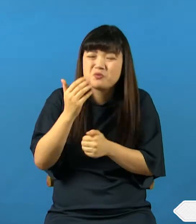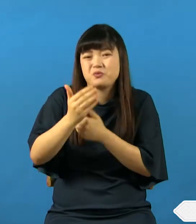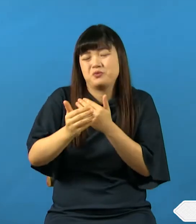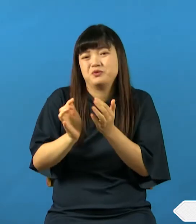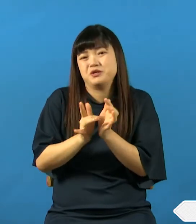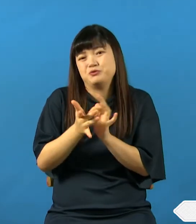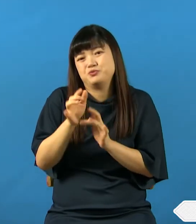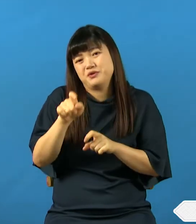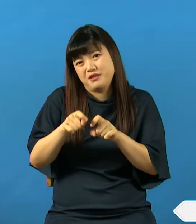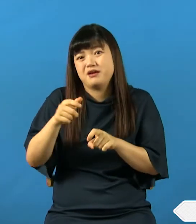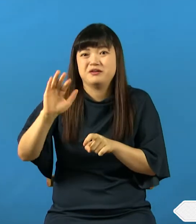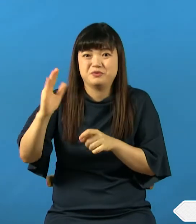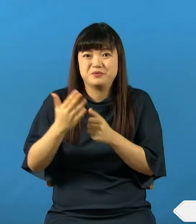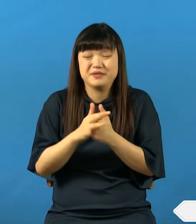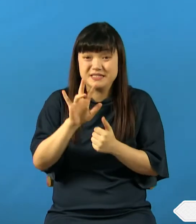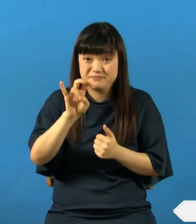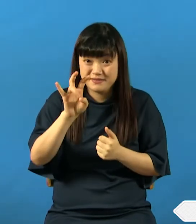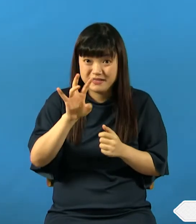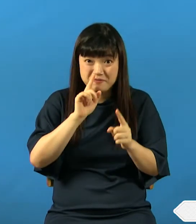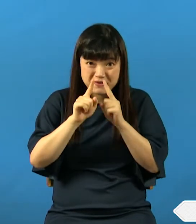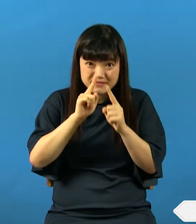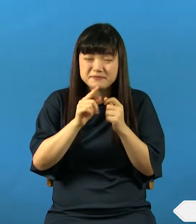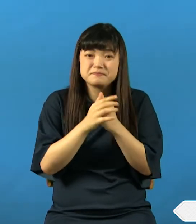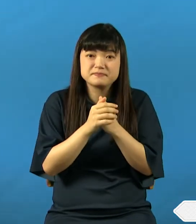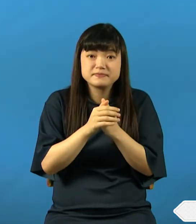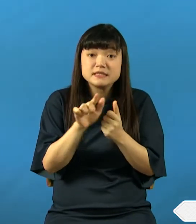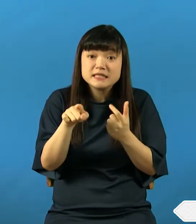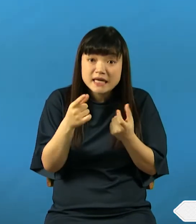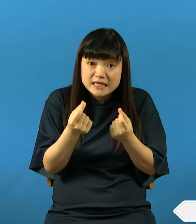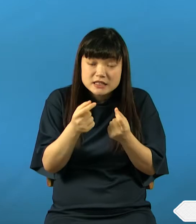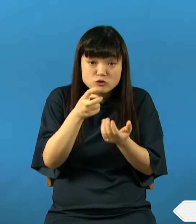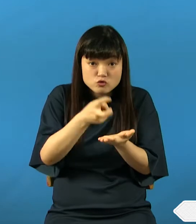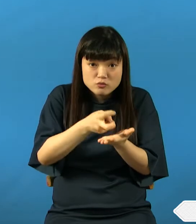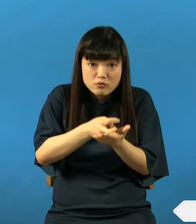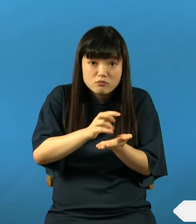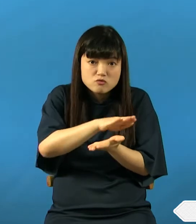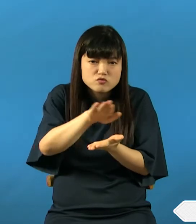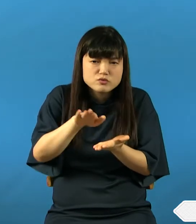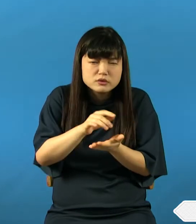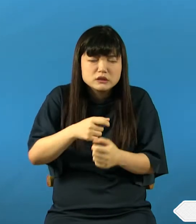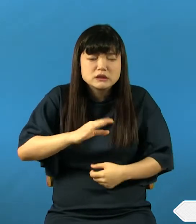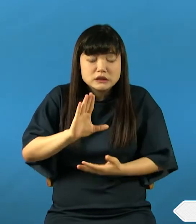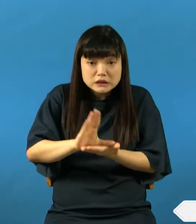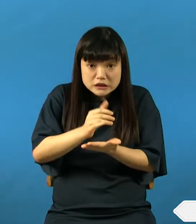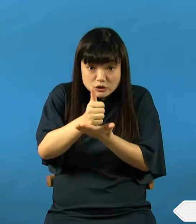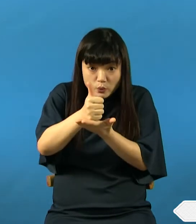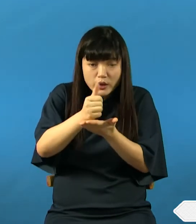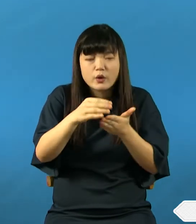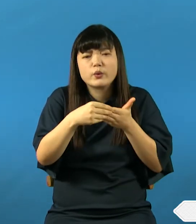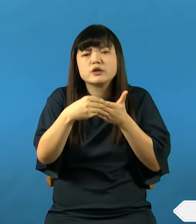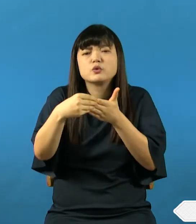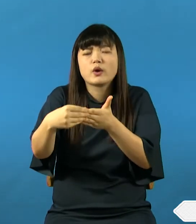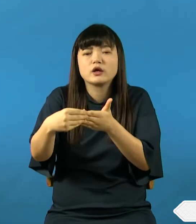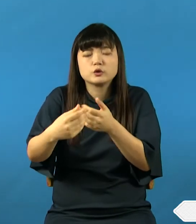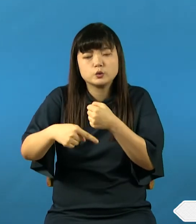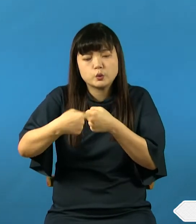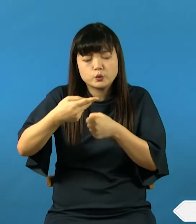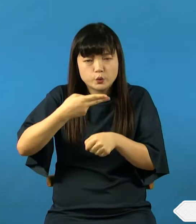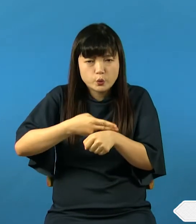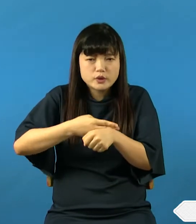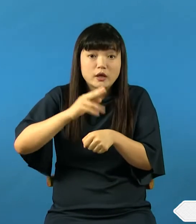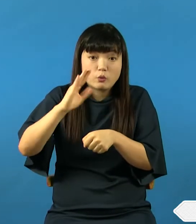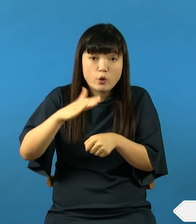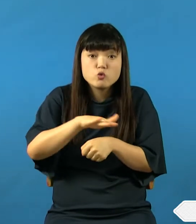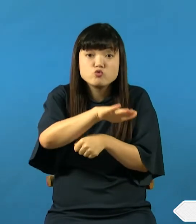됩니다. 그것이 24절에 있습니다. 이같이 율법이 우리를 그리스도께로